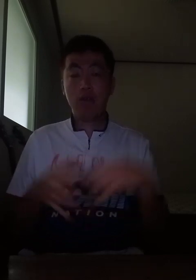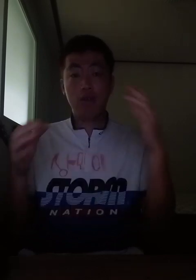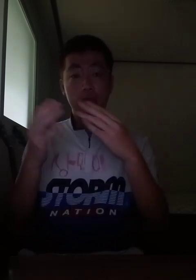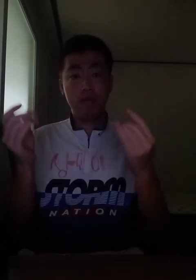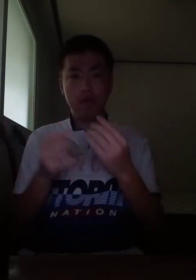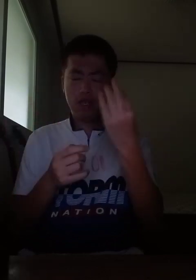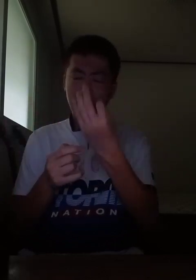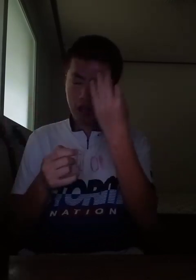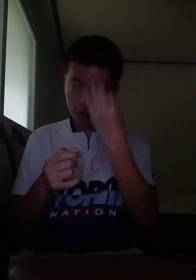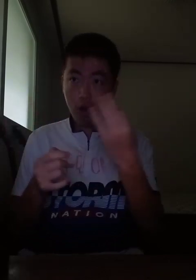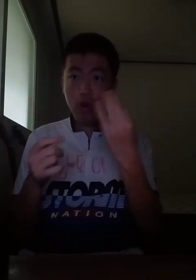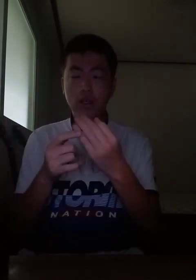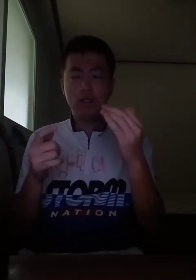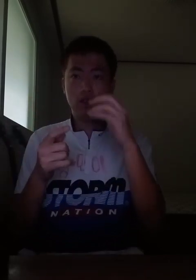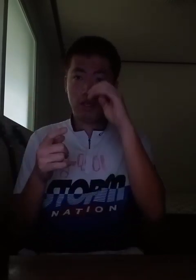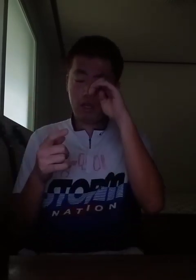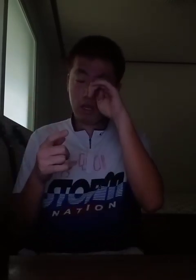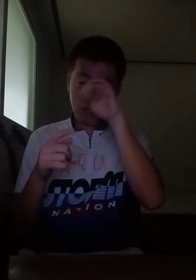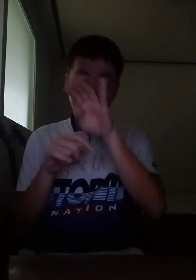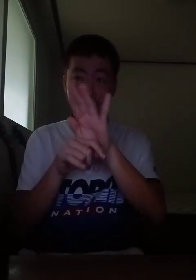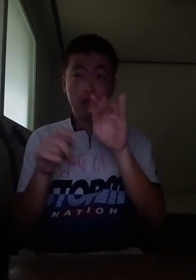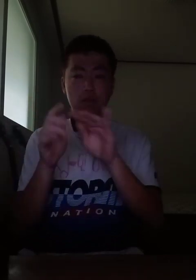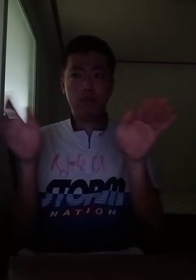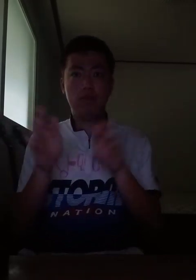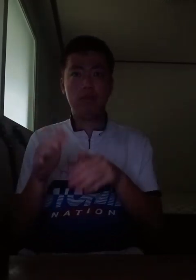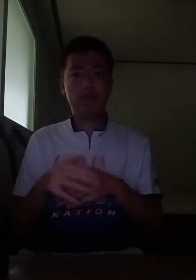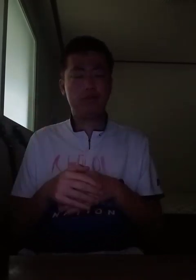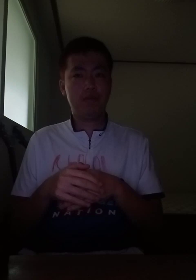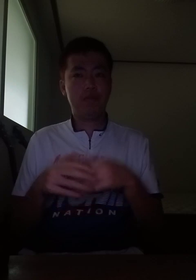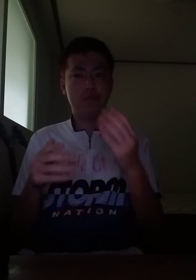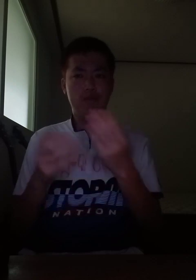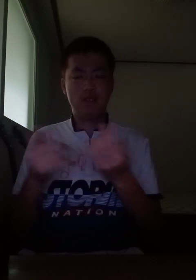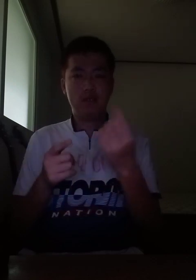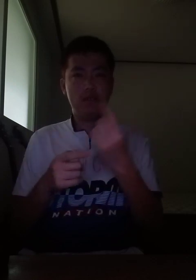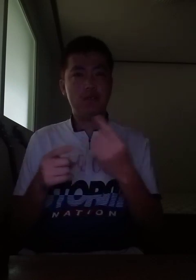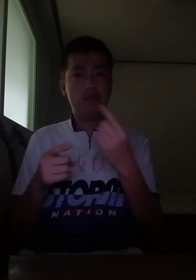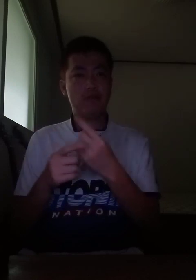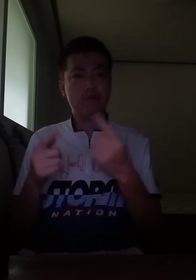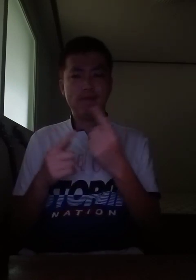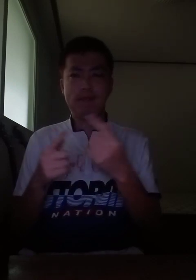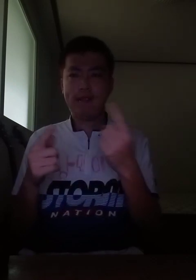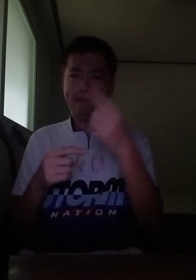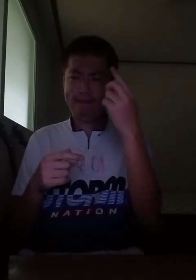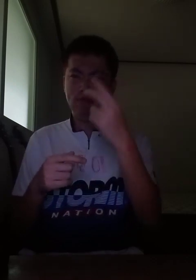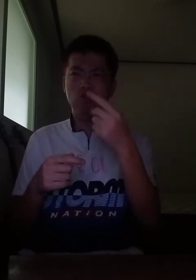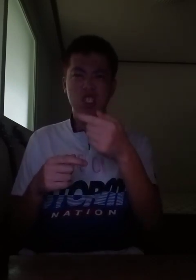정신병 치료 전력이 있는 김 씨가 밝힌 범행 동기는 어처구니 없게도 여자에게 무시당했다는 이유였습니다.